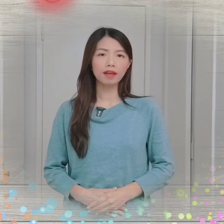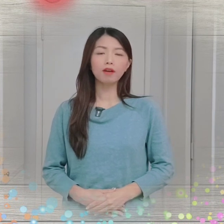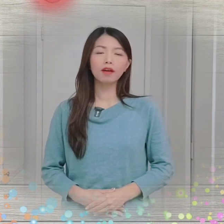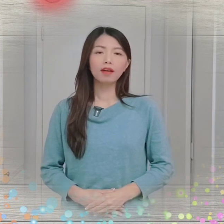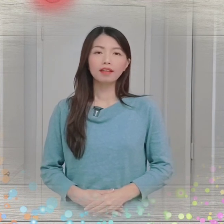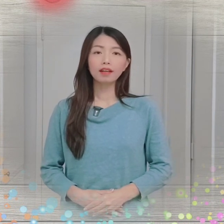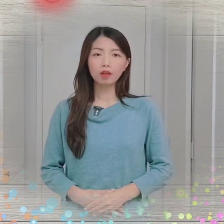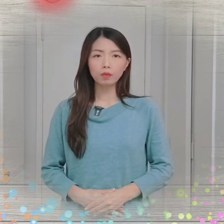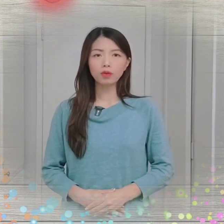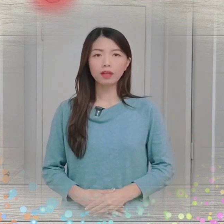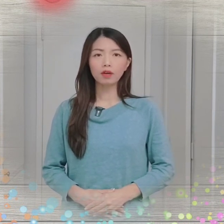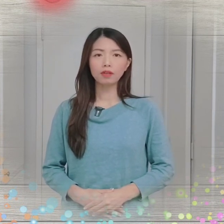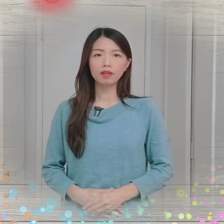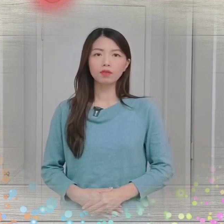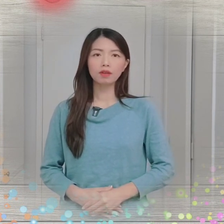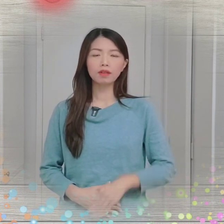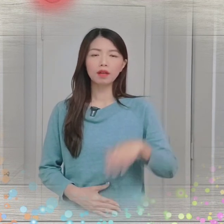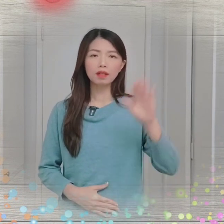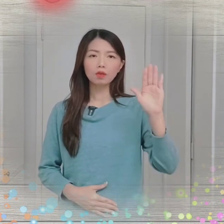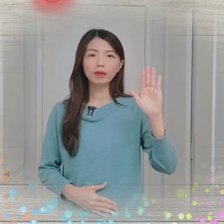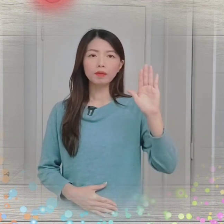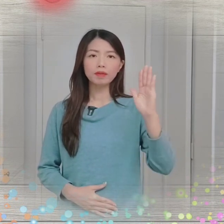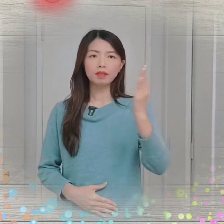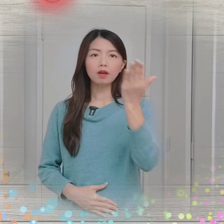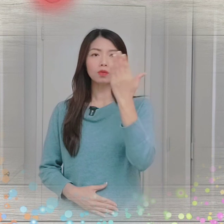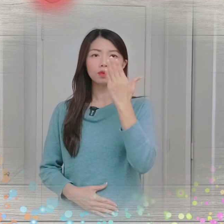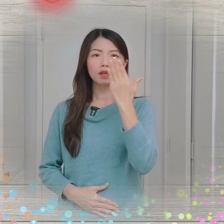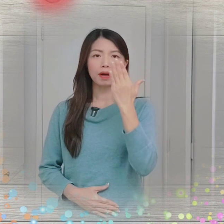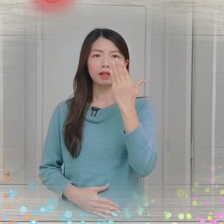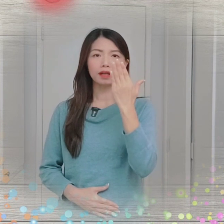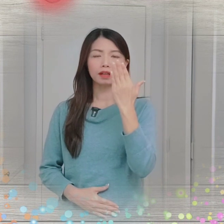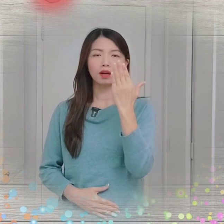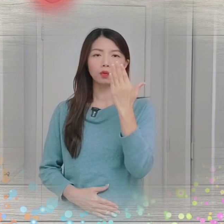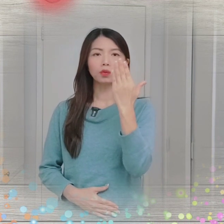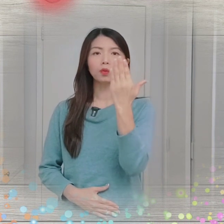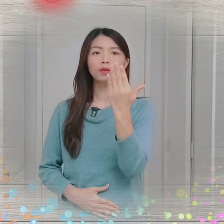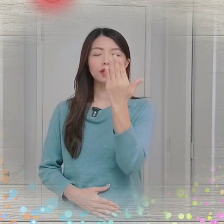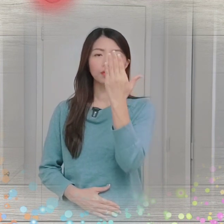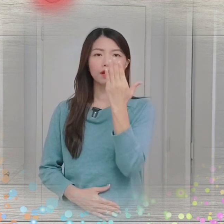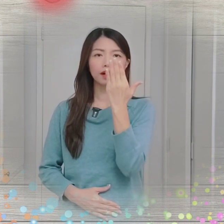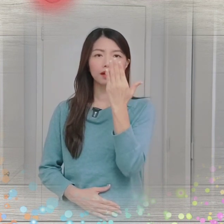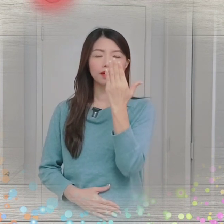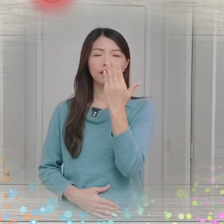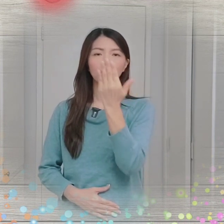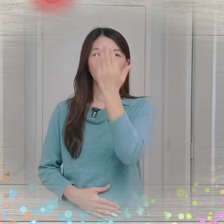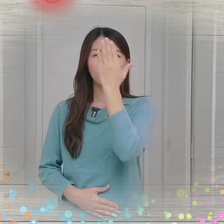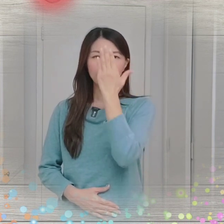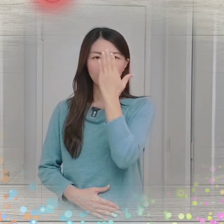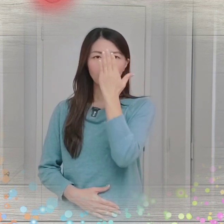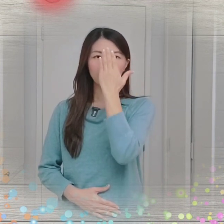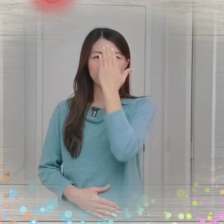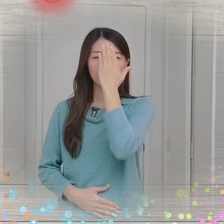해주시면 되는데요. 일단 겸손하다 라고 한 뜻의 수어는 손바닥 펴셔서 손등이 밖을 향하게 하고 손끝이 위를 향하게 해서